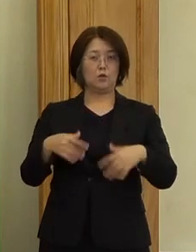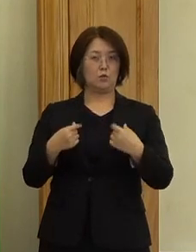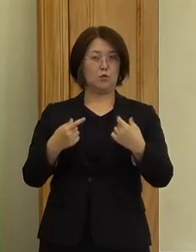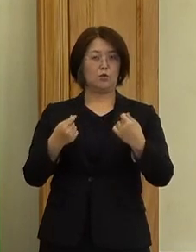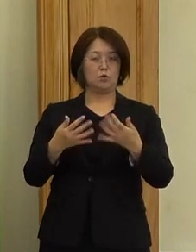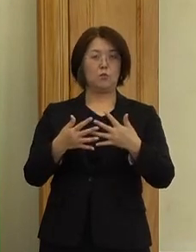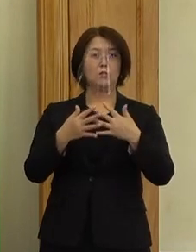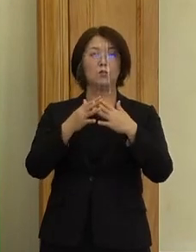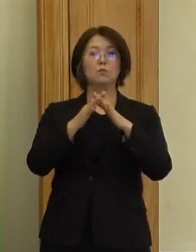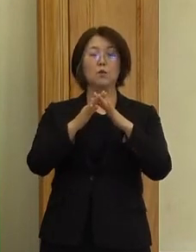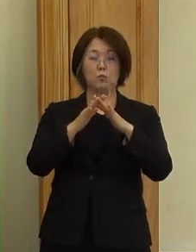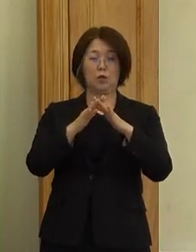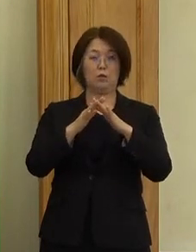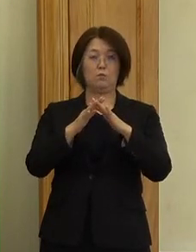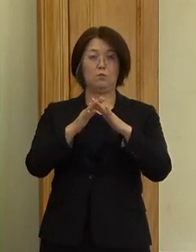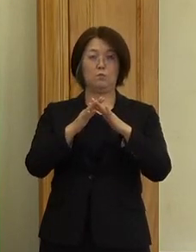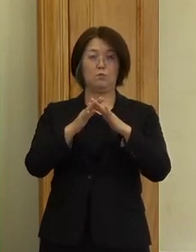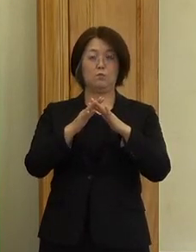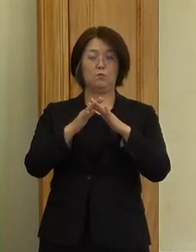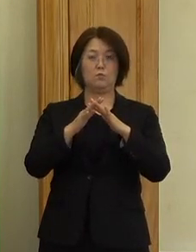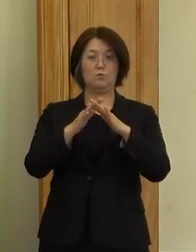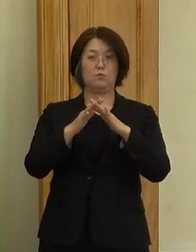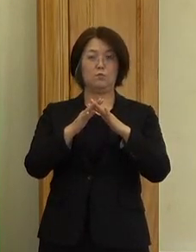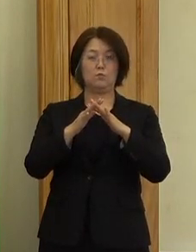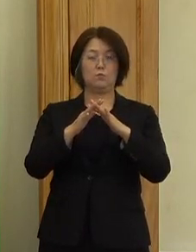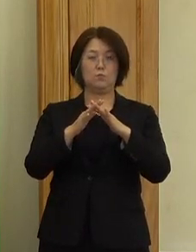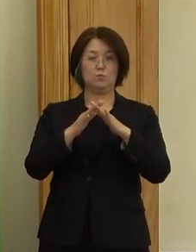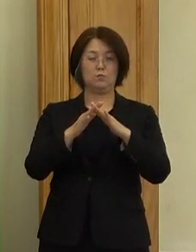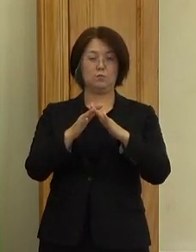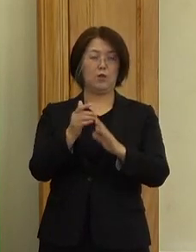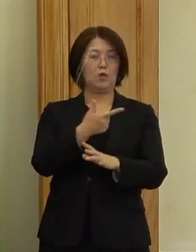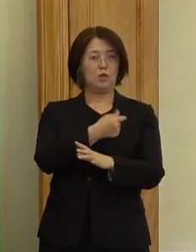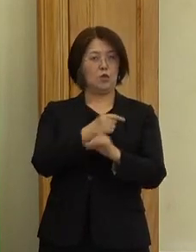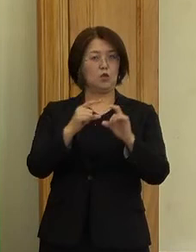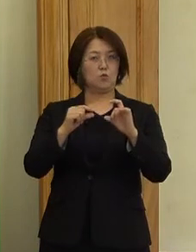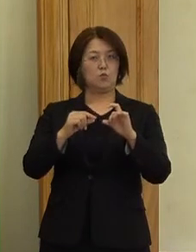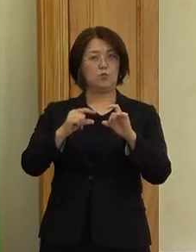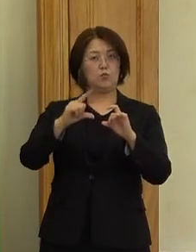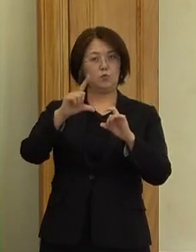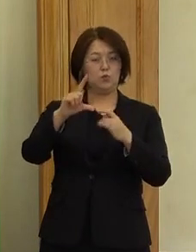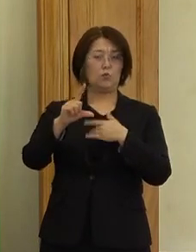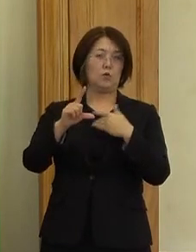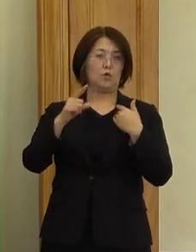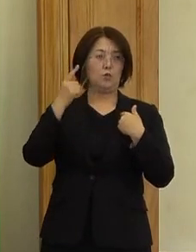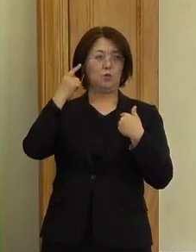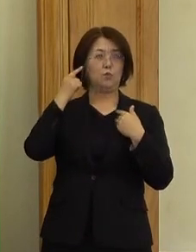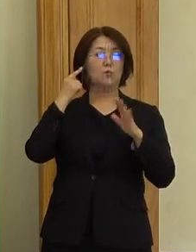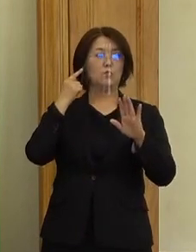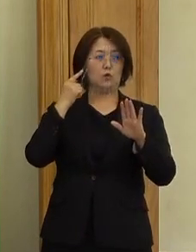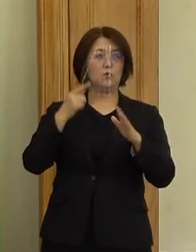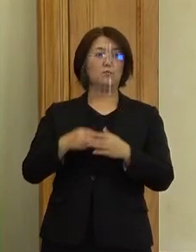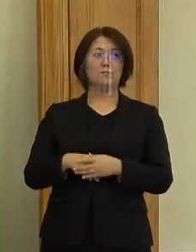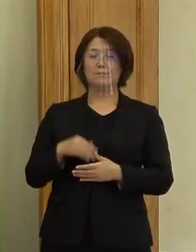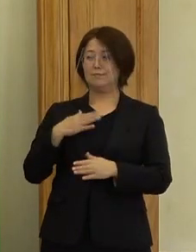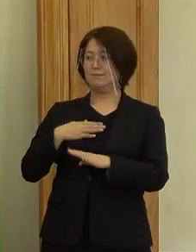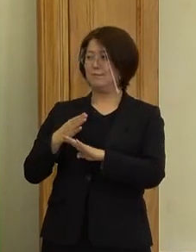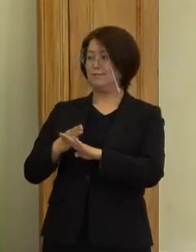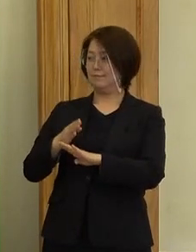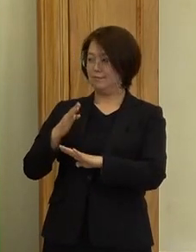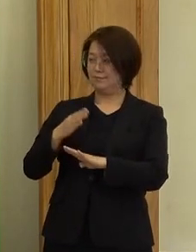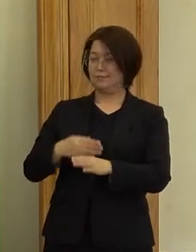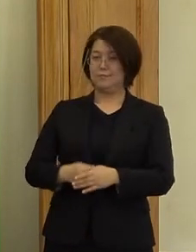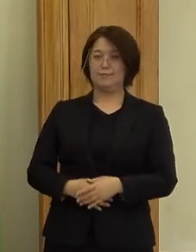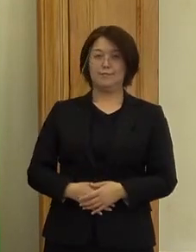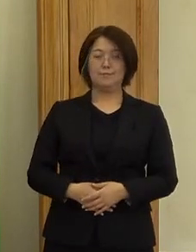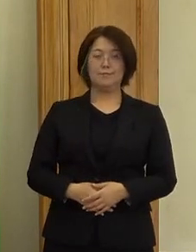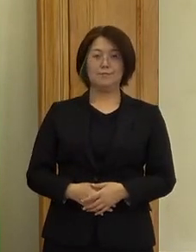でいけば、それなりに接種率は上がるんだというふうに理解しています。 はい、わかりました。ありがとうございます